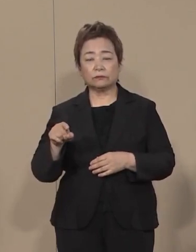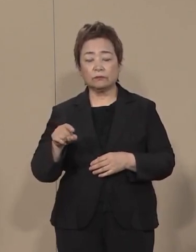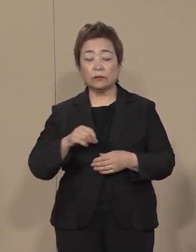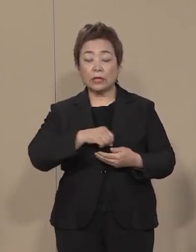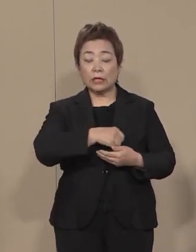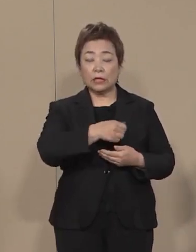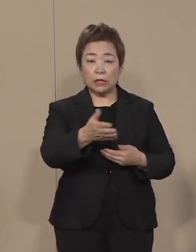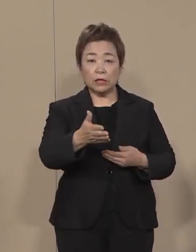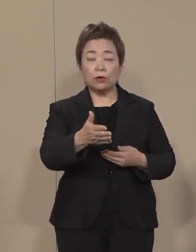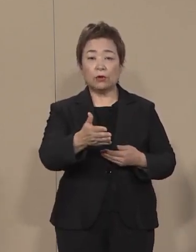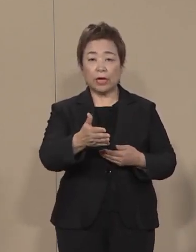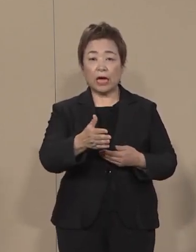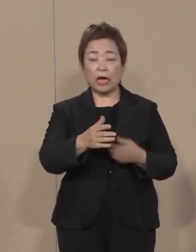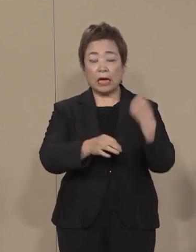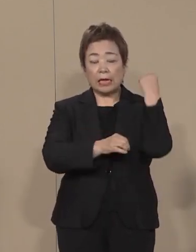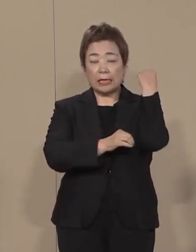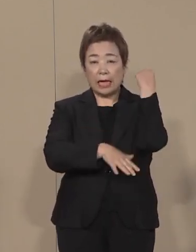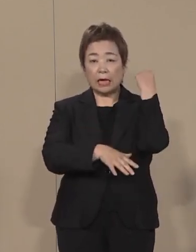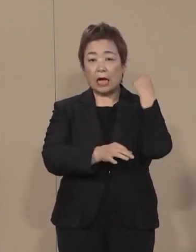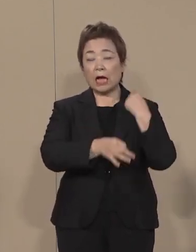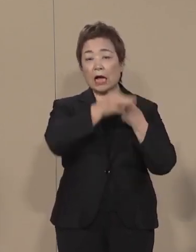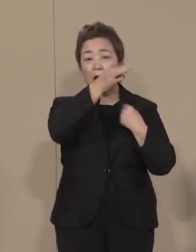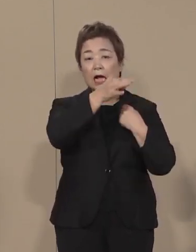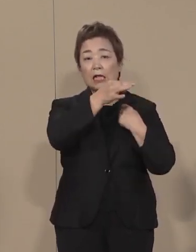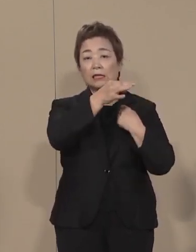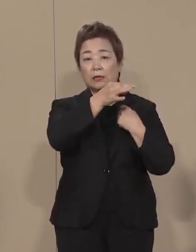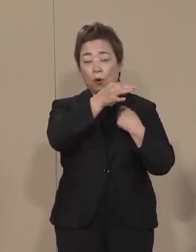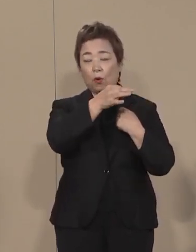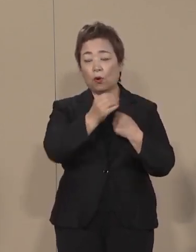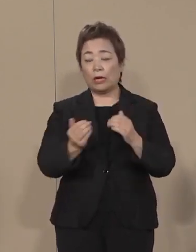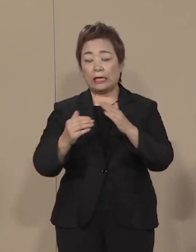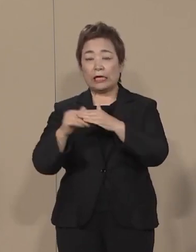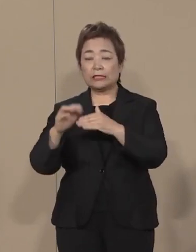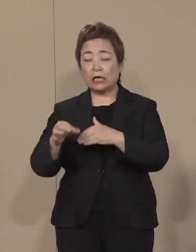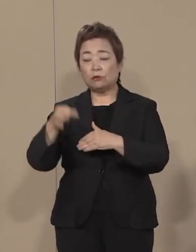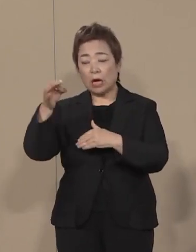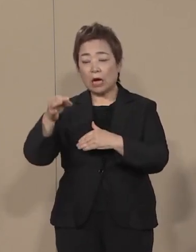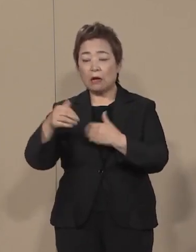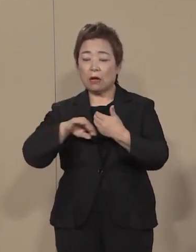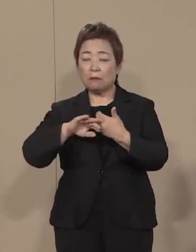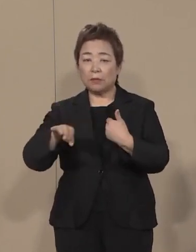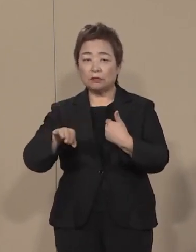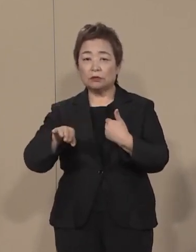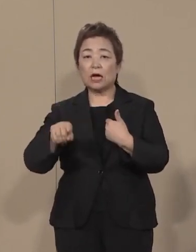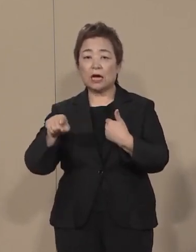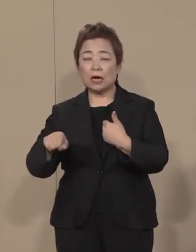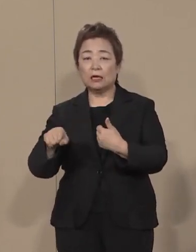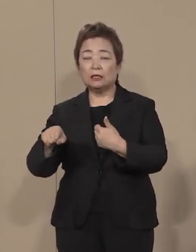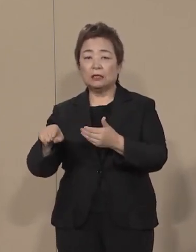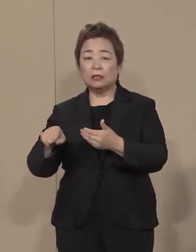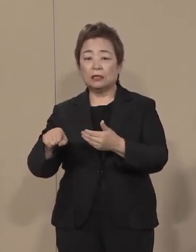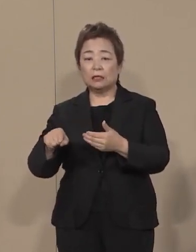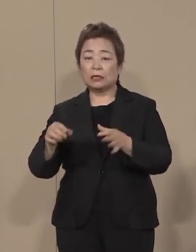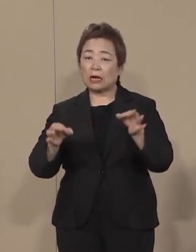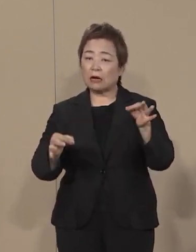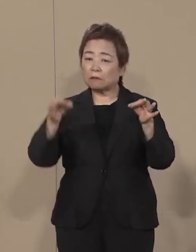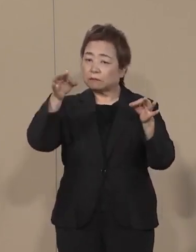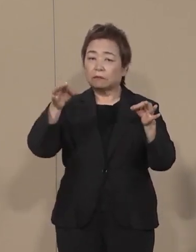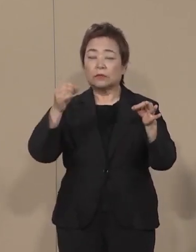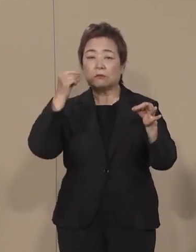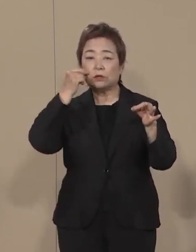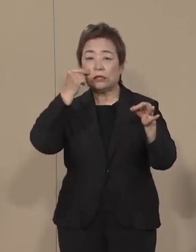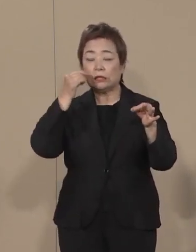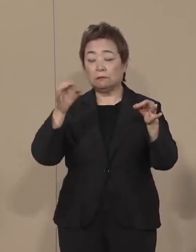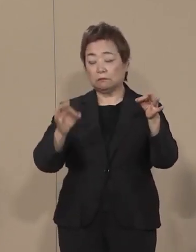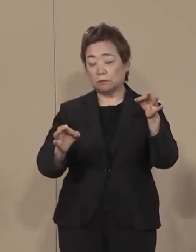肥料や原価が願ったとしても野菜の価格は独自の仕組みで動いているため価格に転嫁できない